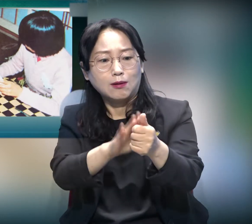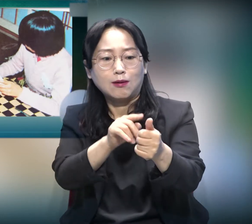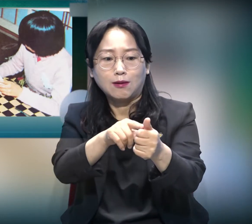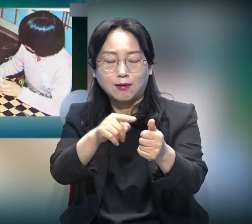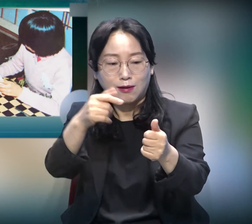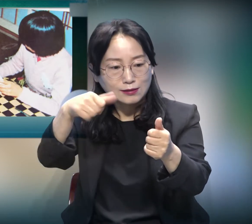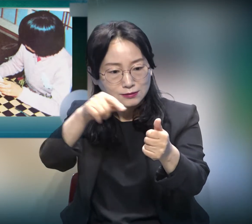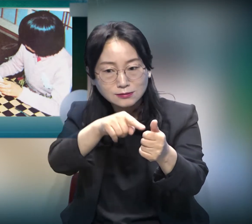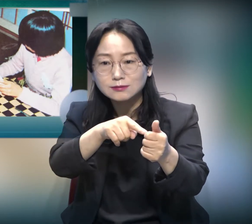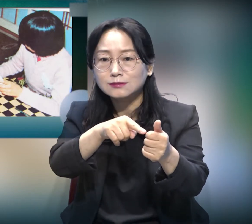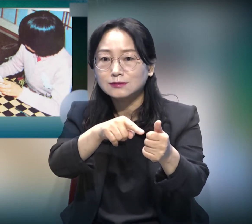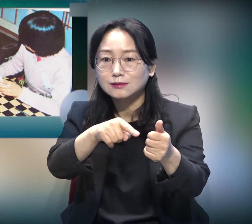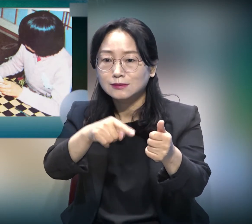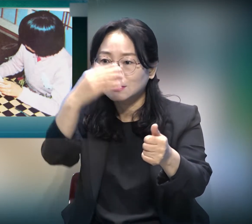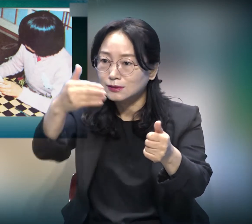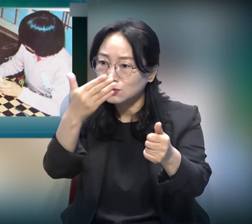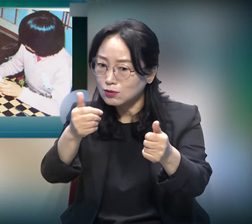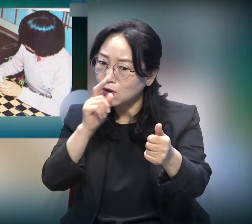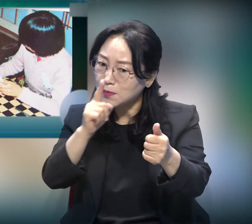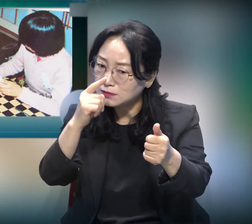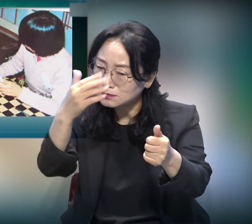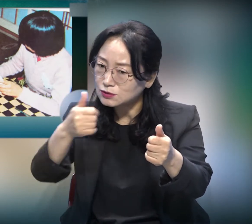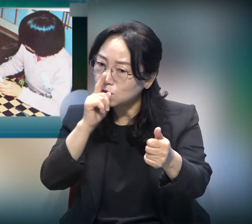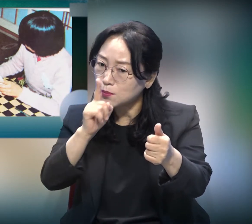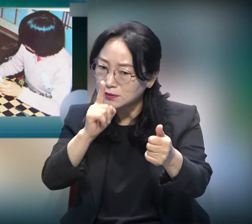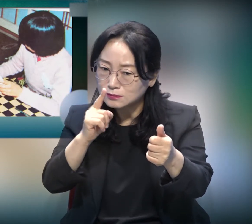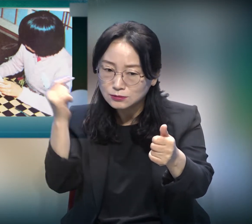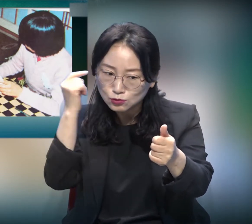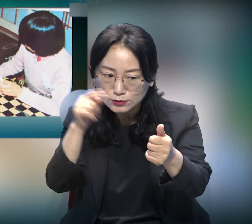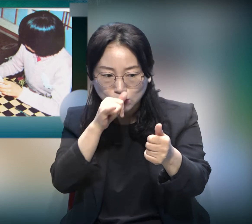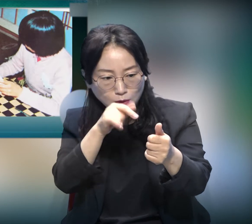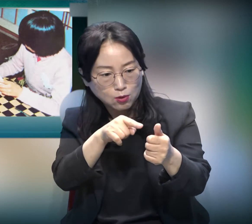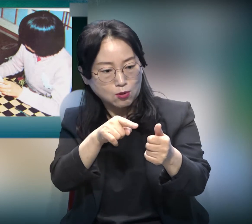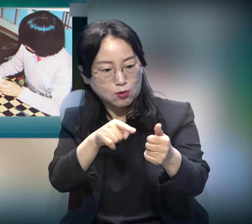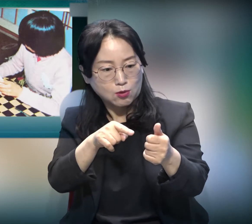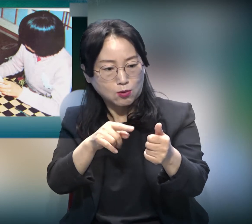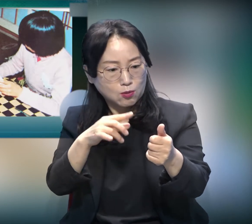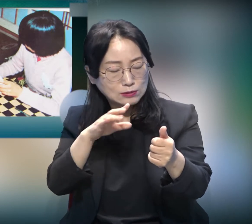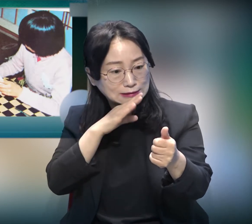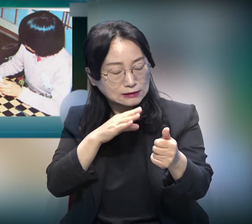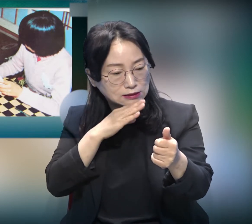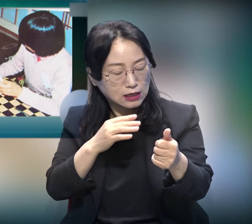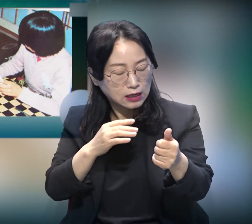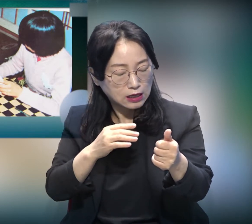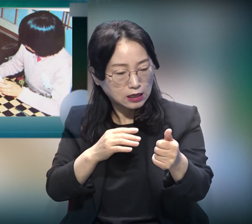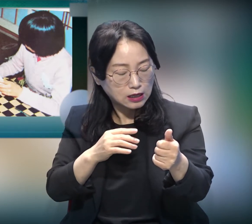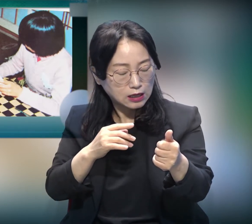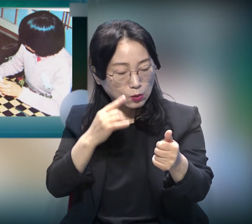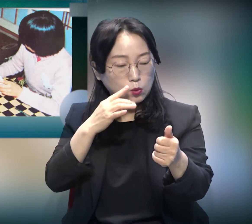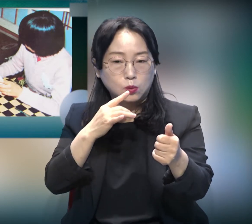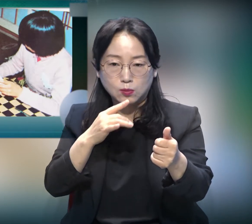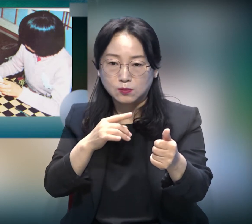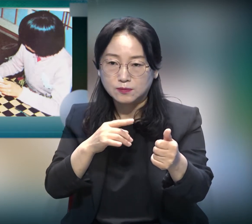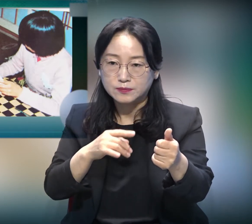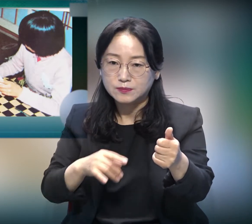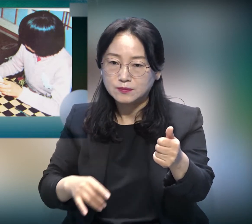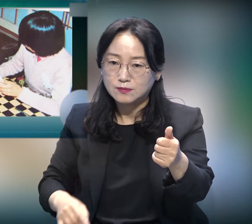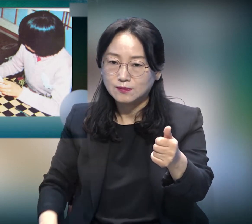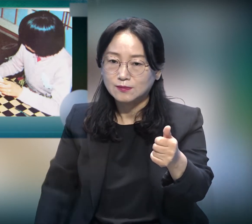성경을 제대로 듣고 있느냐, 이 성경이 아들을 어떻게 변화시켰나 너무 궁금해가지고